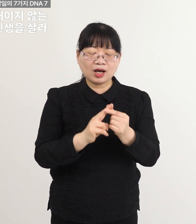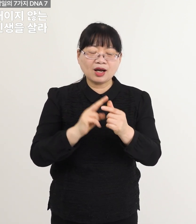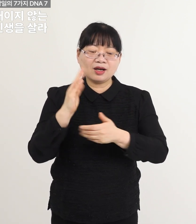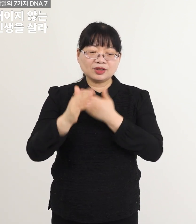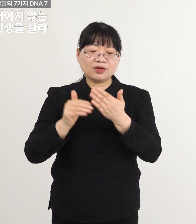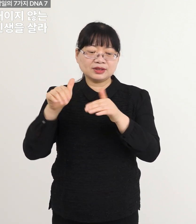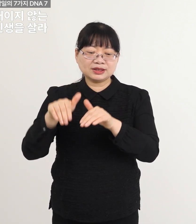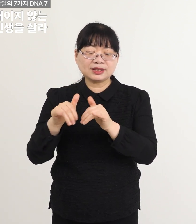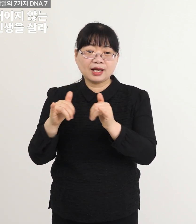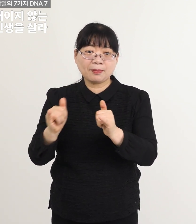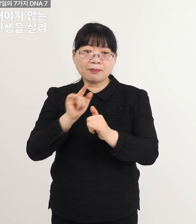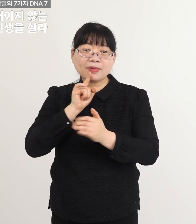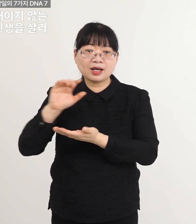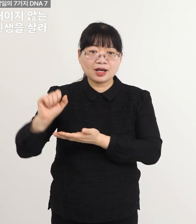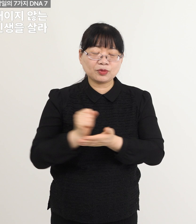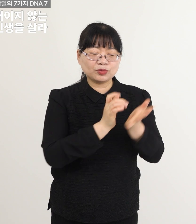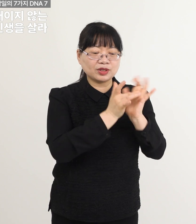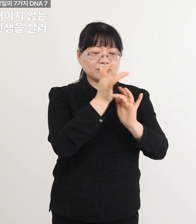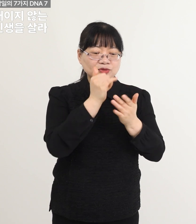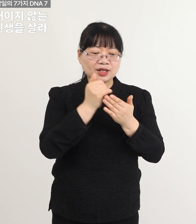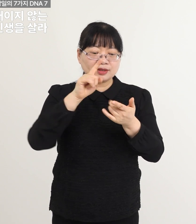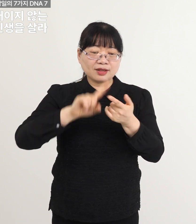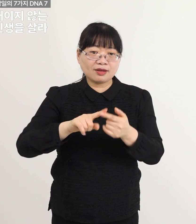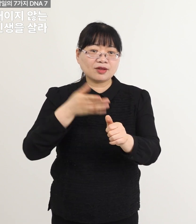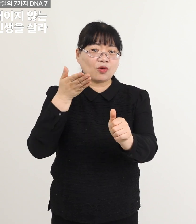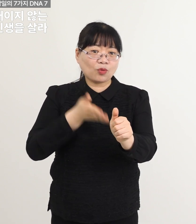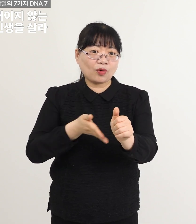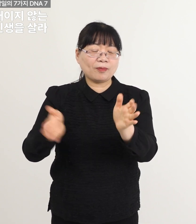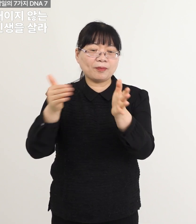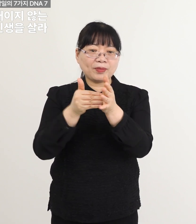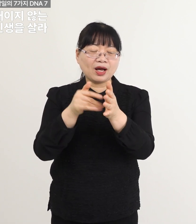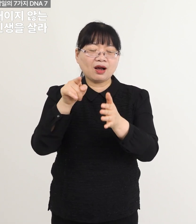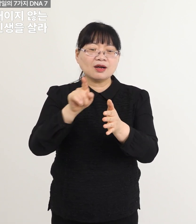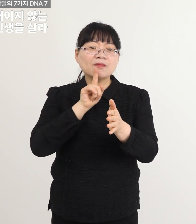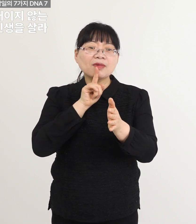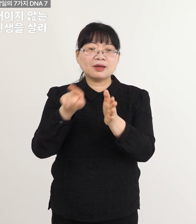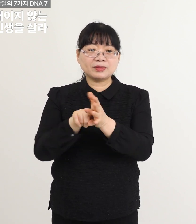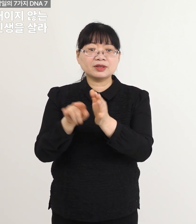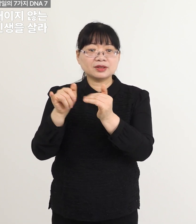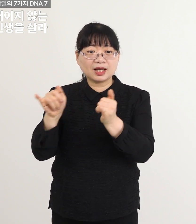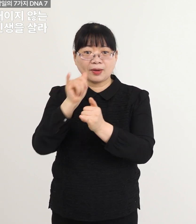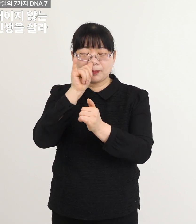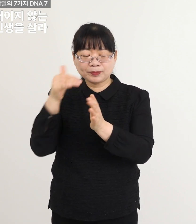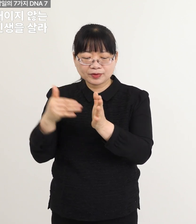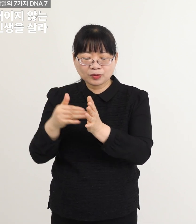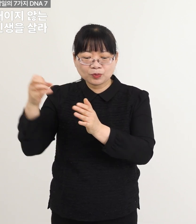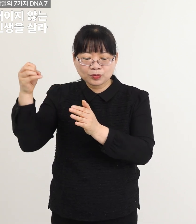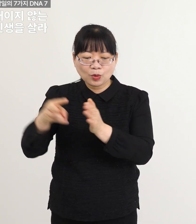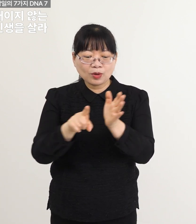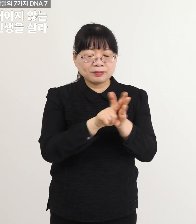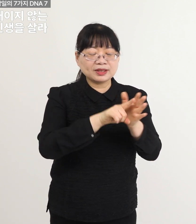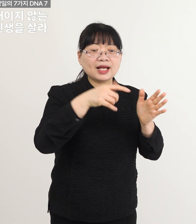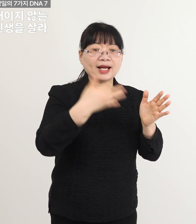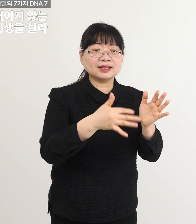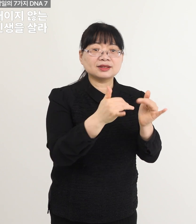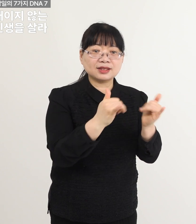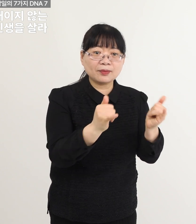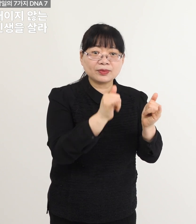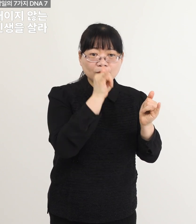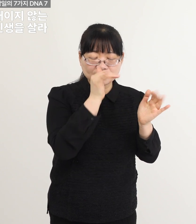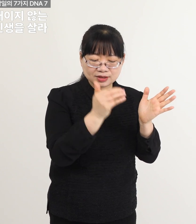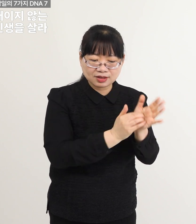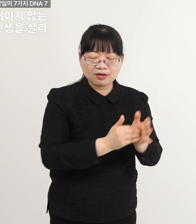가지고 예수에 대하여 권하더라. 그 말을 믿는 사람도 있고 믿지 아니하는